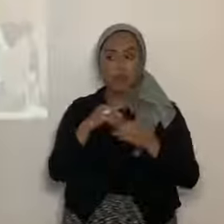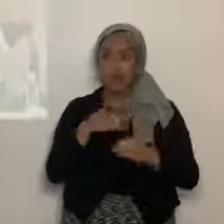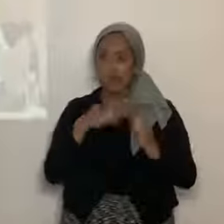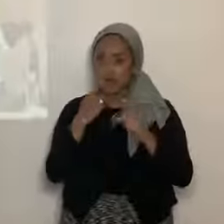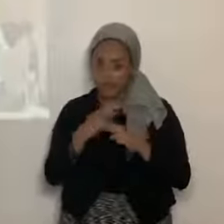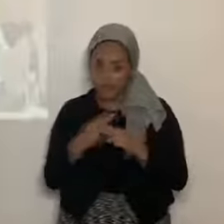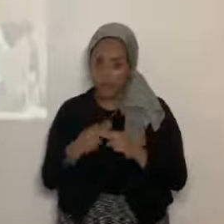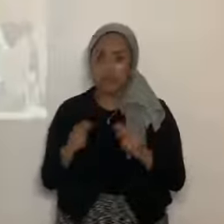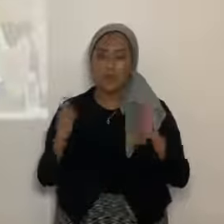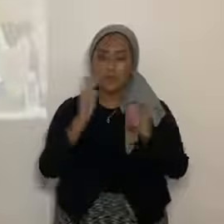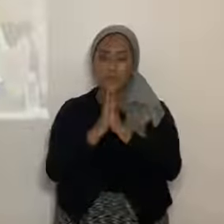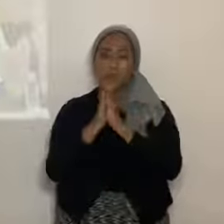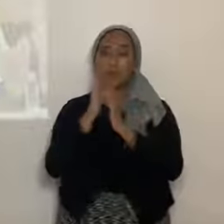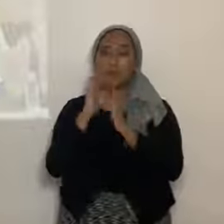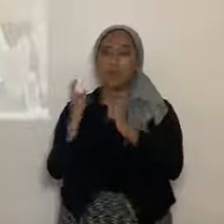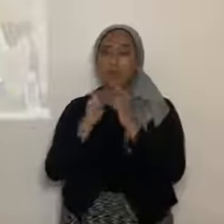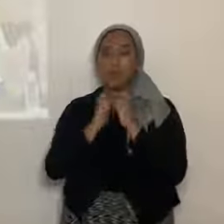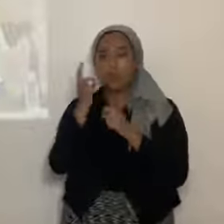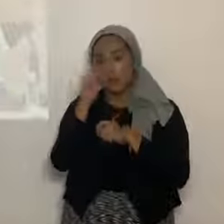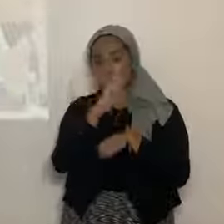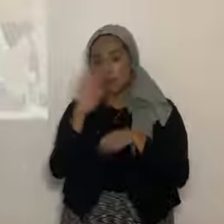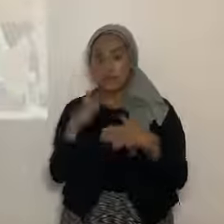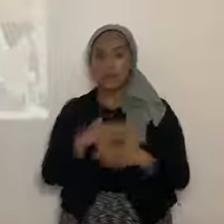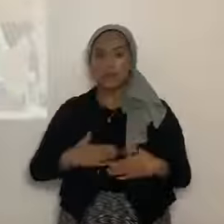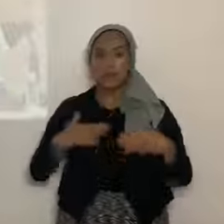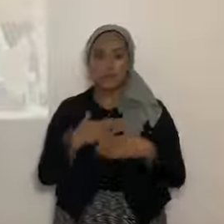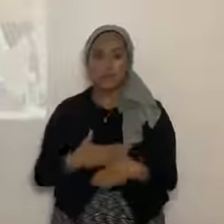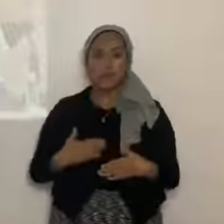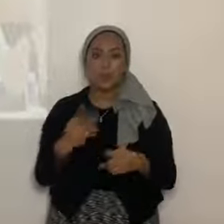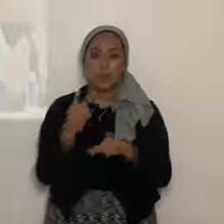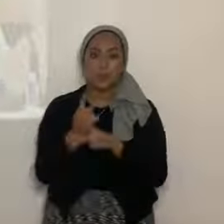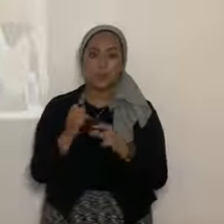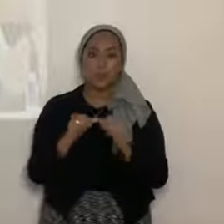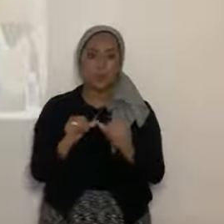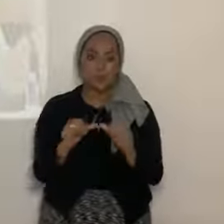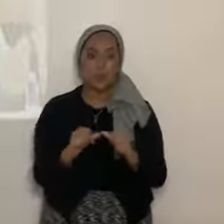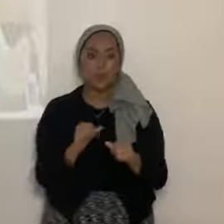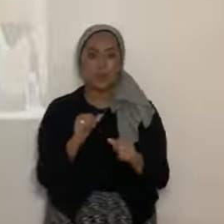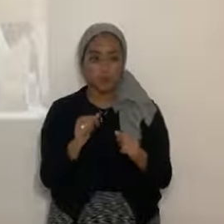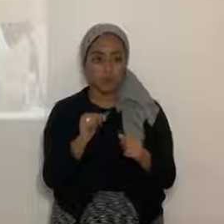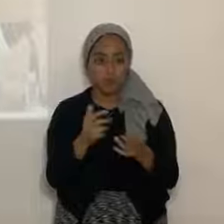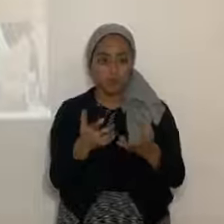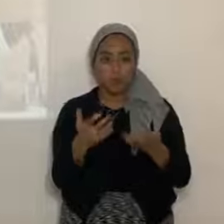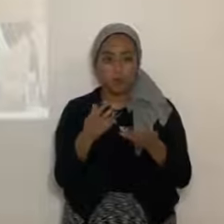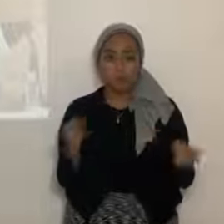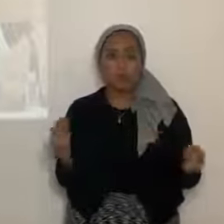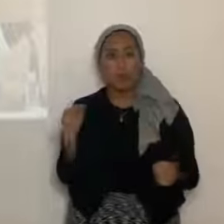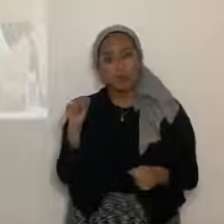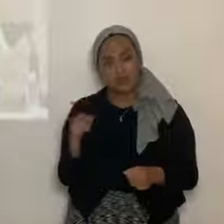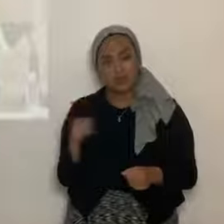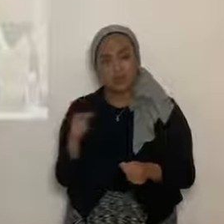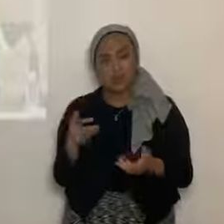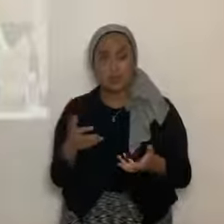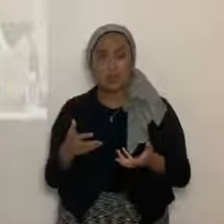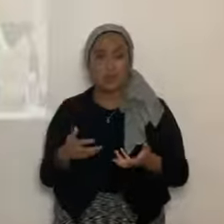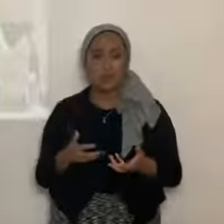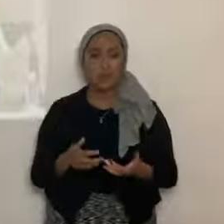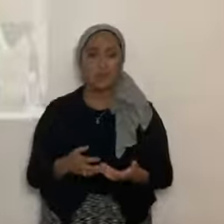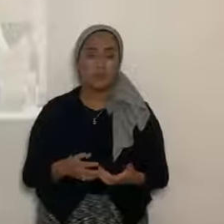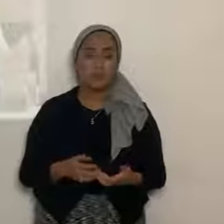y recibiréis, para que vuestro gozo sea cumplido. ¿No quieres estar sano? Claro que sí. Entonces, ¿por qué seguir